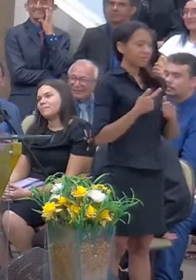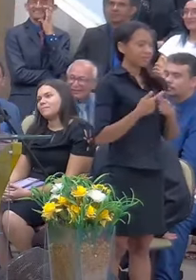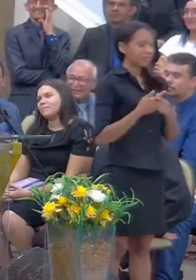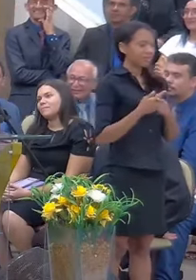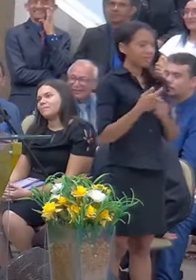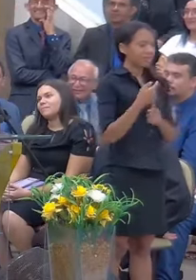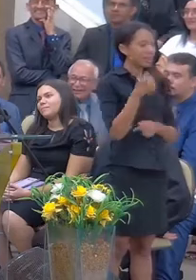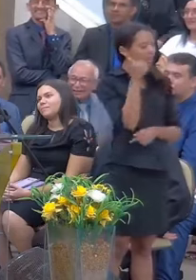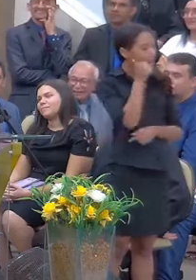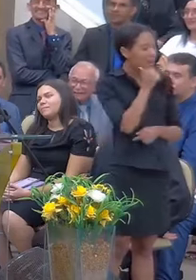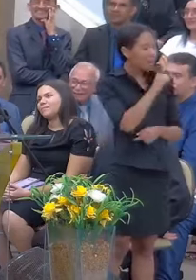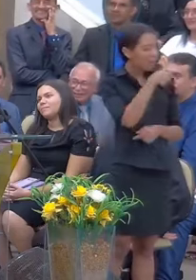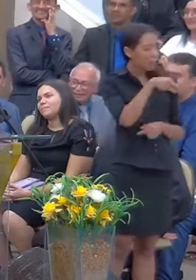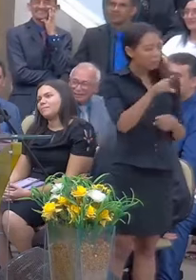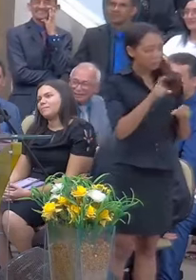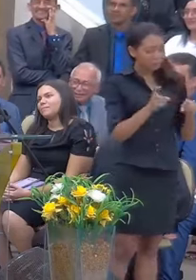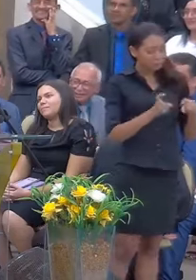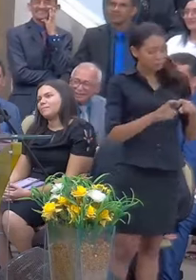no médico.